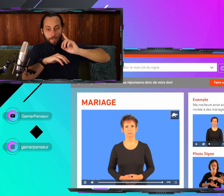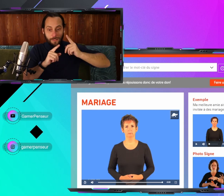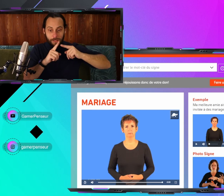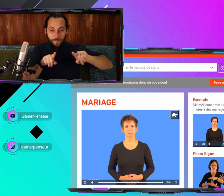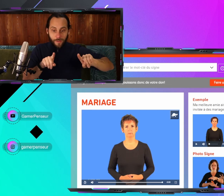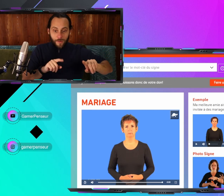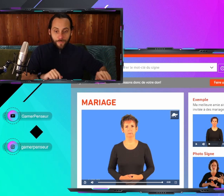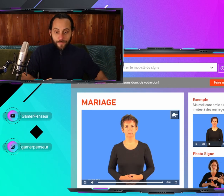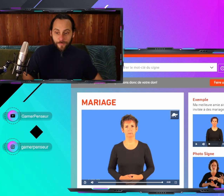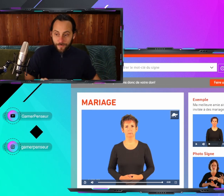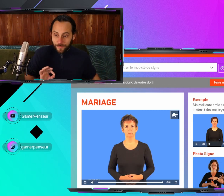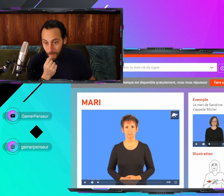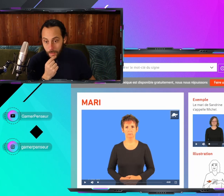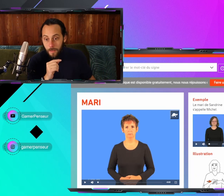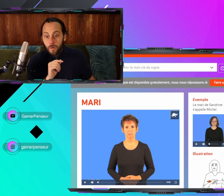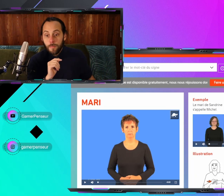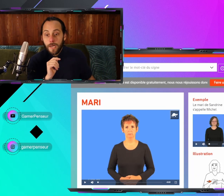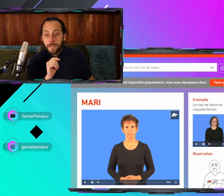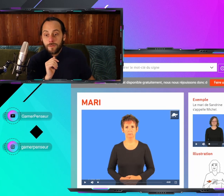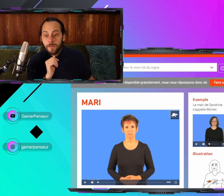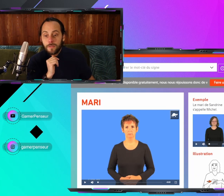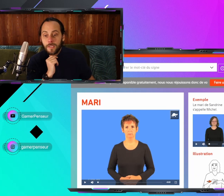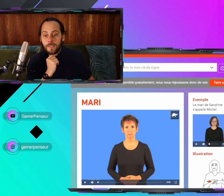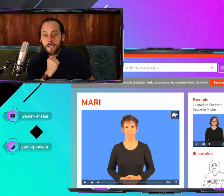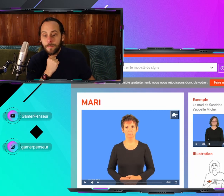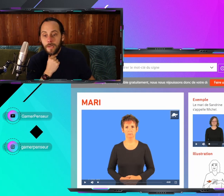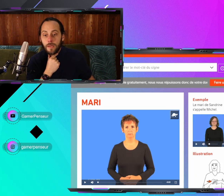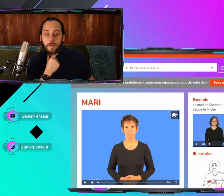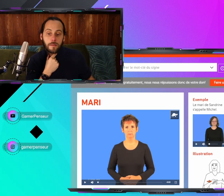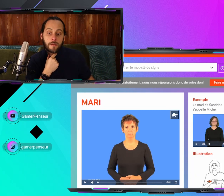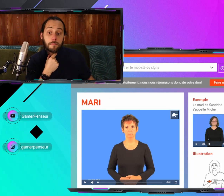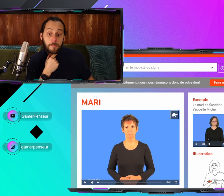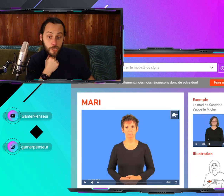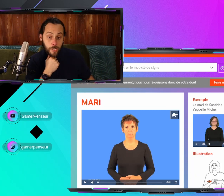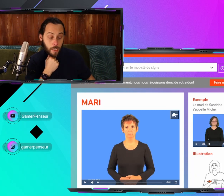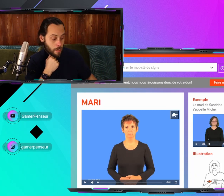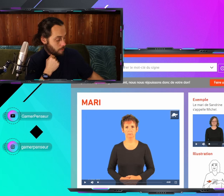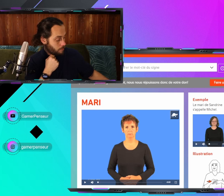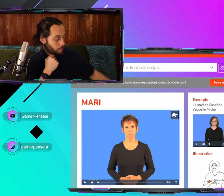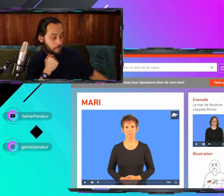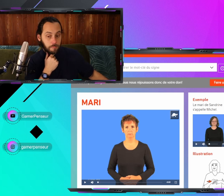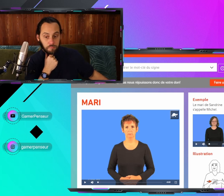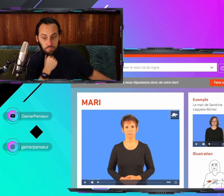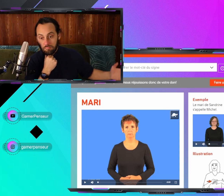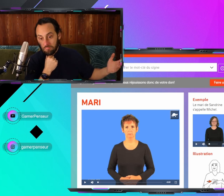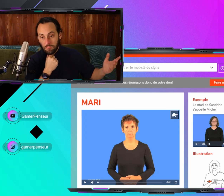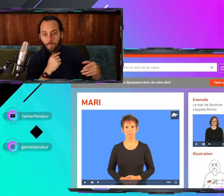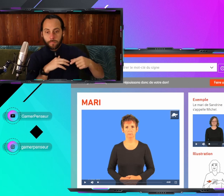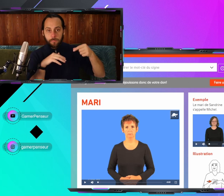Mariage. C'est différent. Le mari de Sandrine s'appelle Michel.